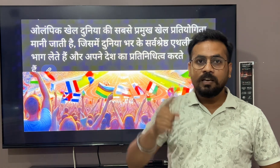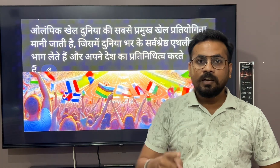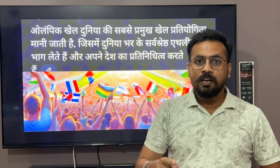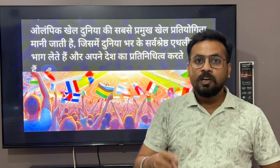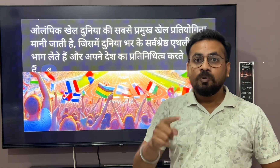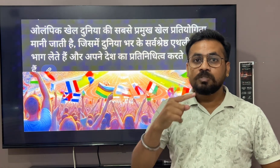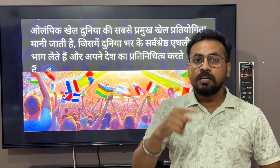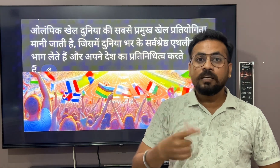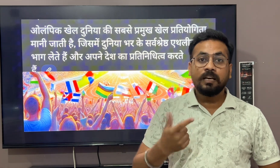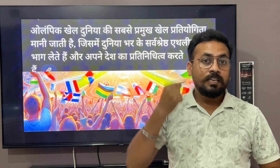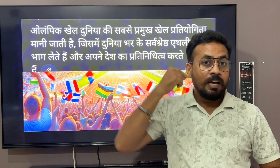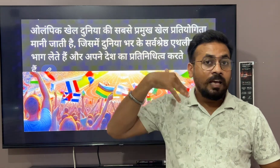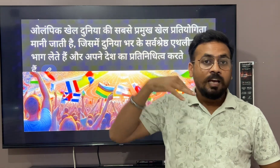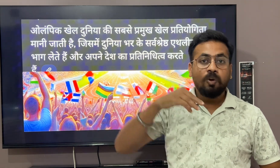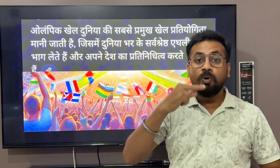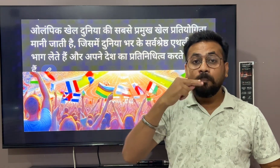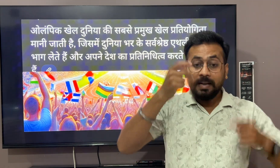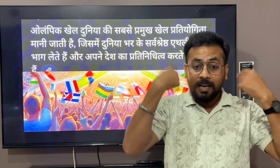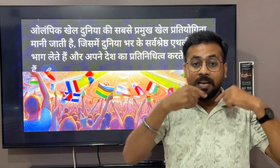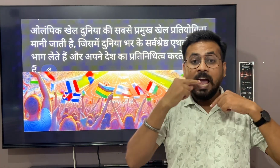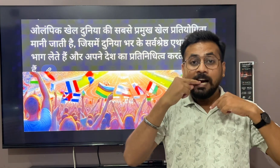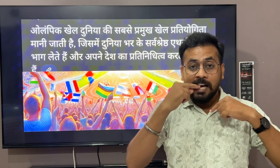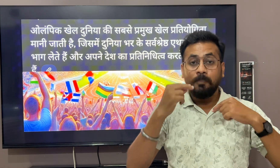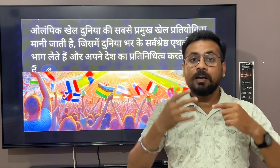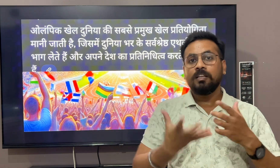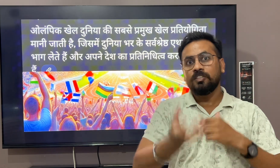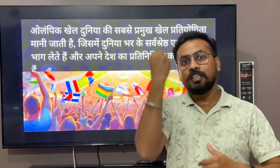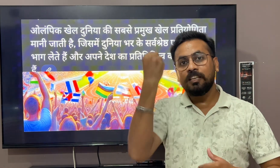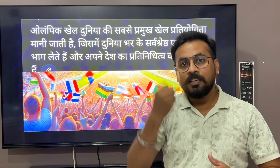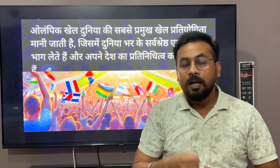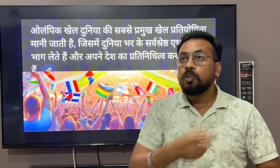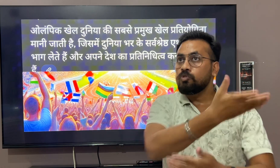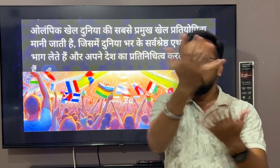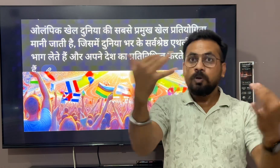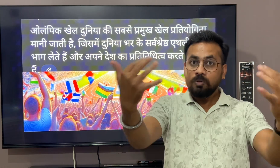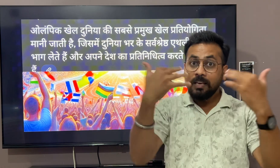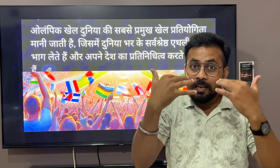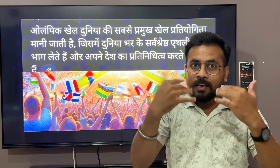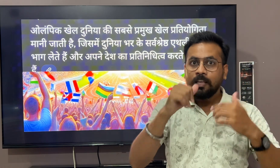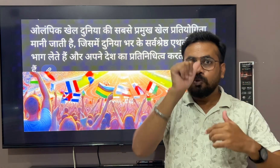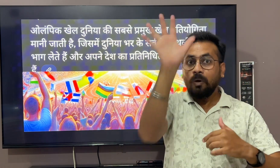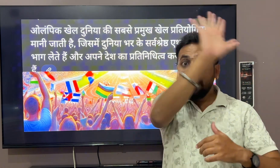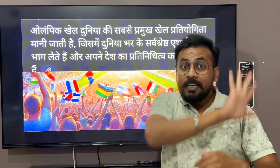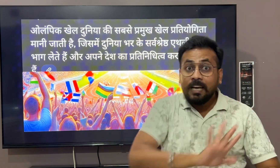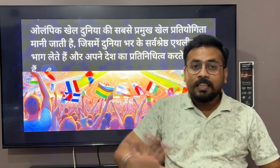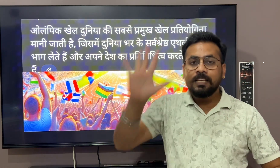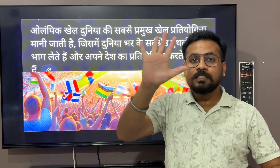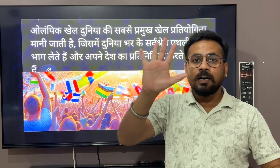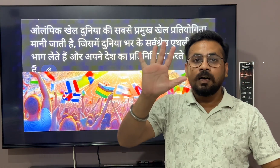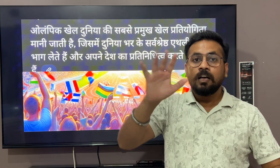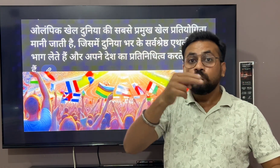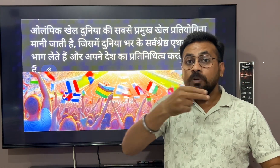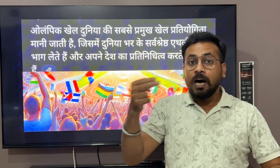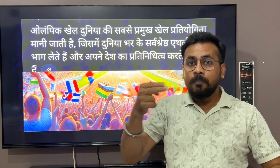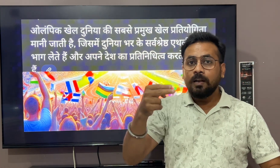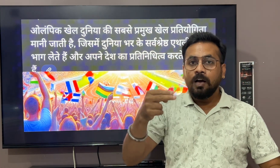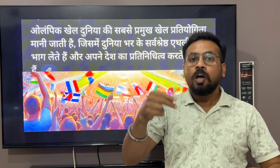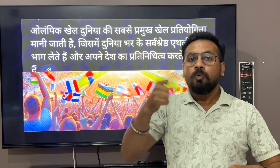है, उसने क्या किया है, गोल्ड मेडल जीत लिया, तो सभी लोग देखेंगे, तो इंडिया देश का जो नाम है ना वो क्या